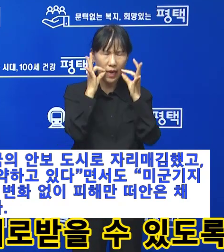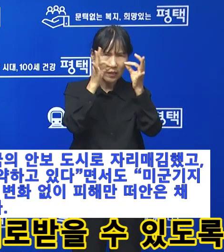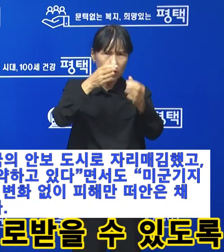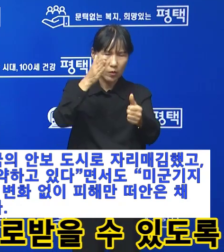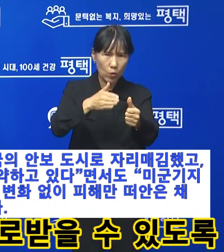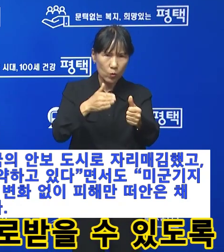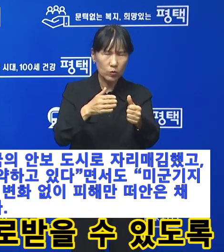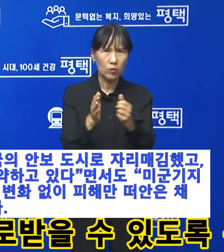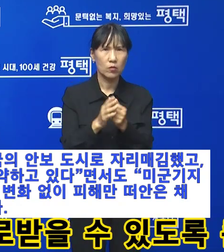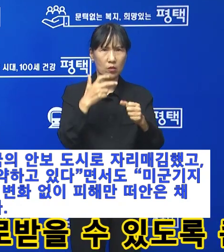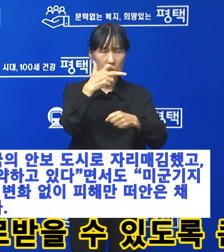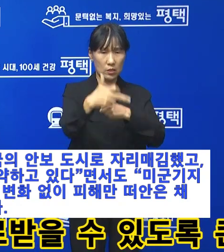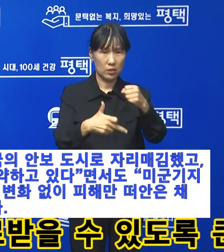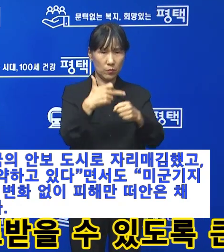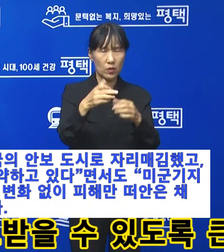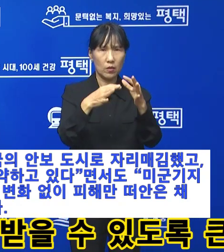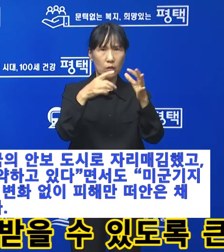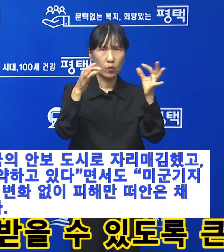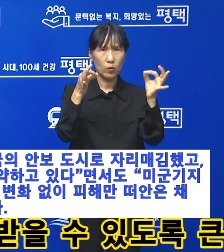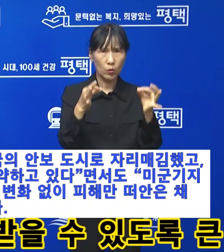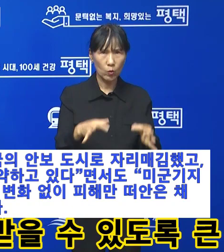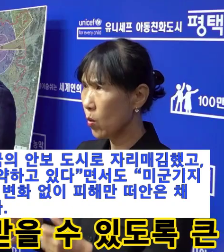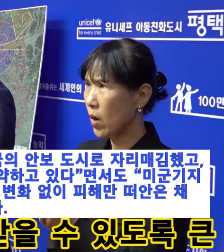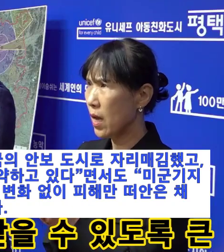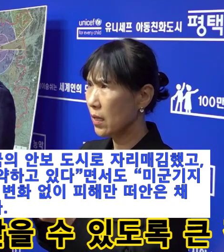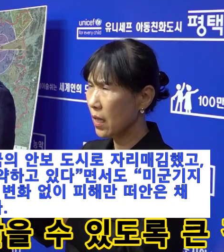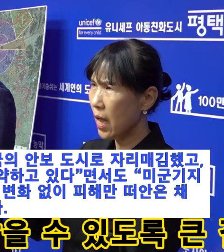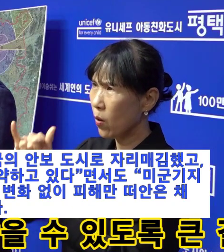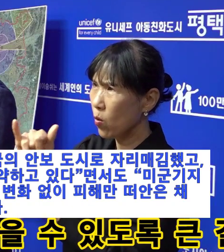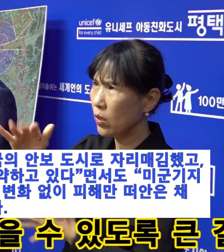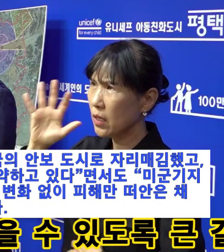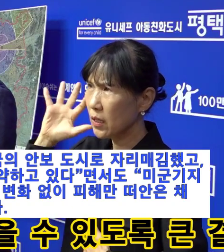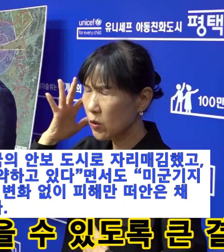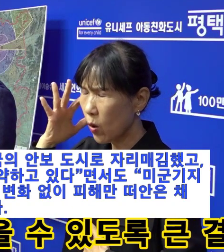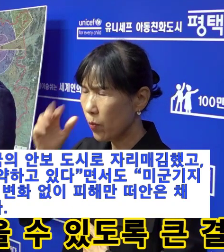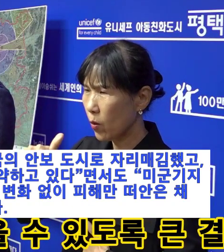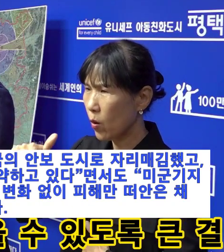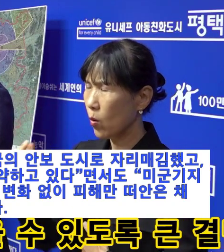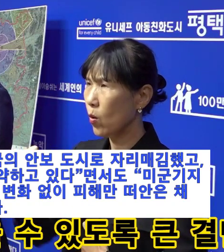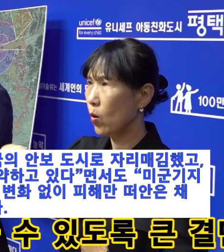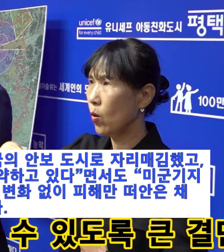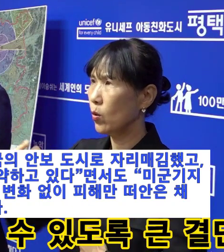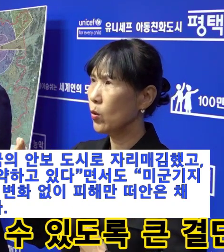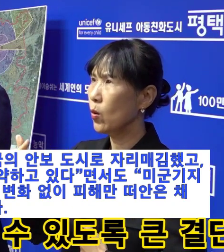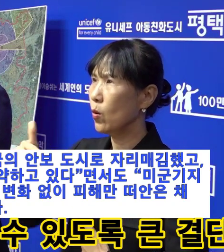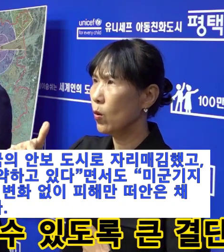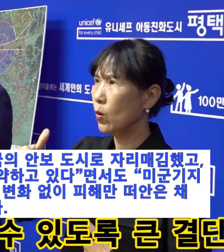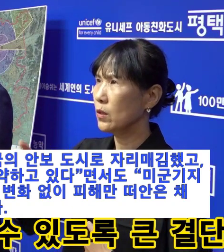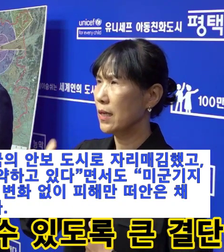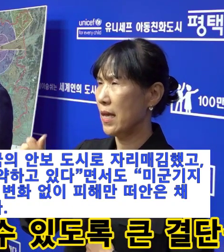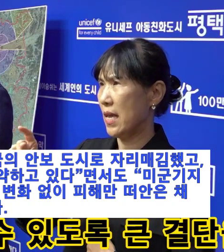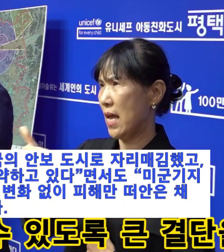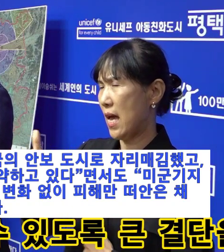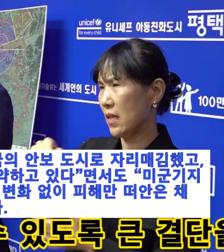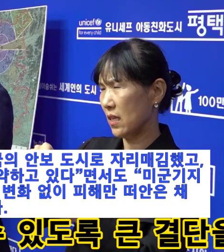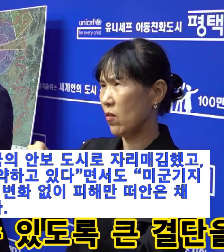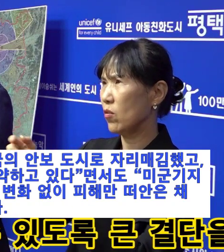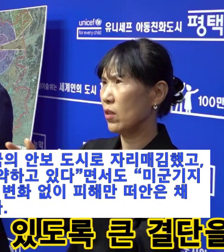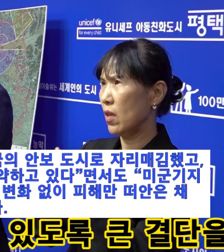동안 항공기 소음과 고도주 안에 고통받는 시민들이 조금이라도 위로받을 수 있도록 큰